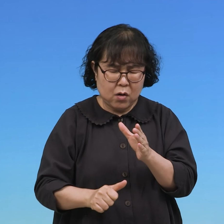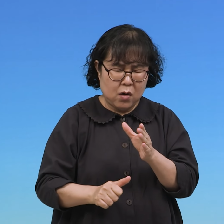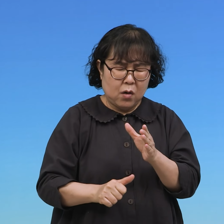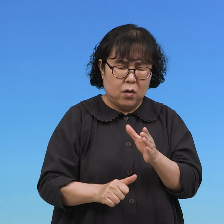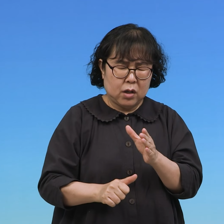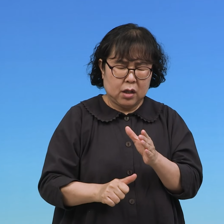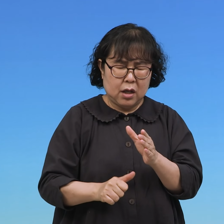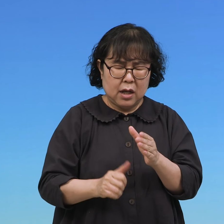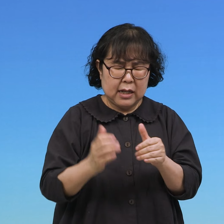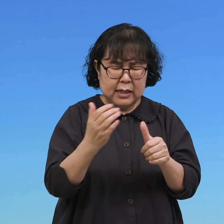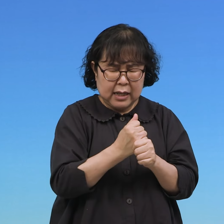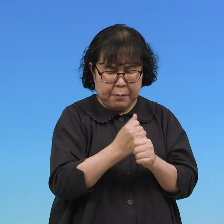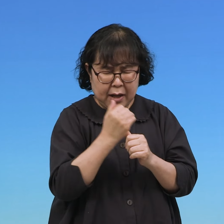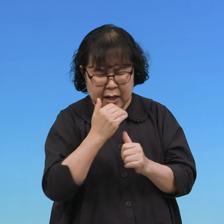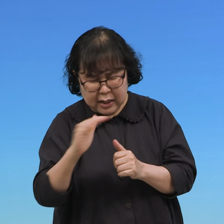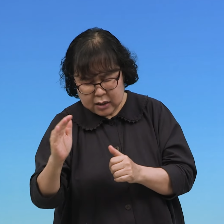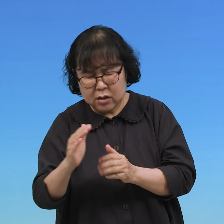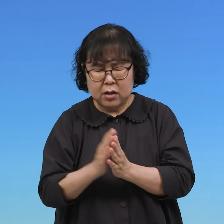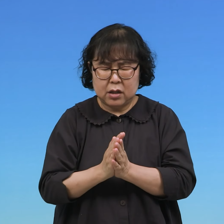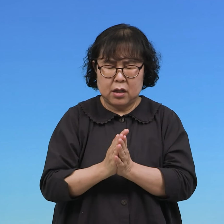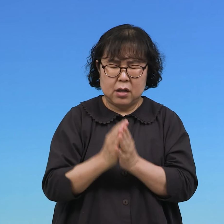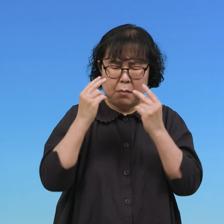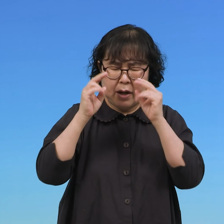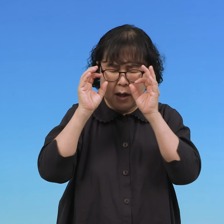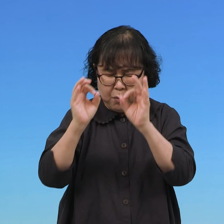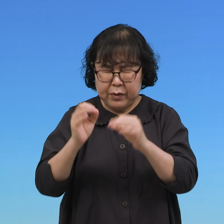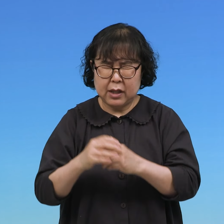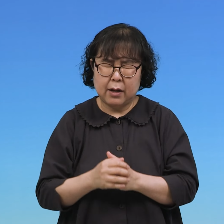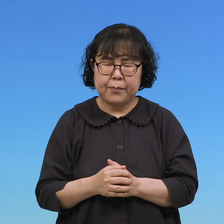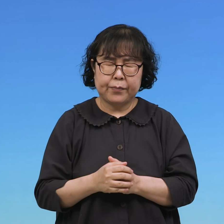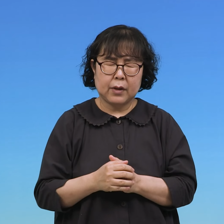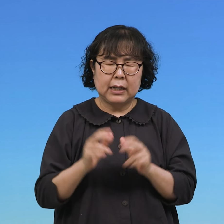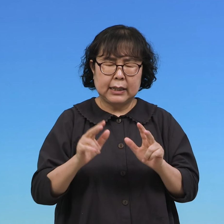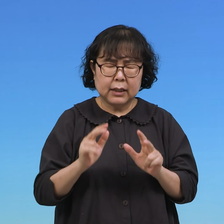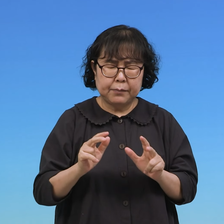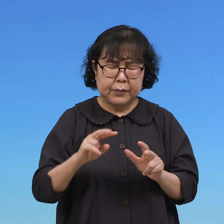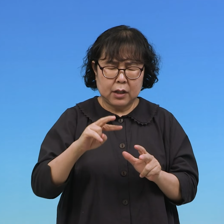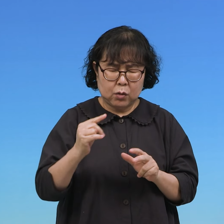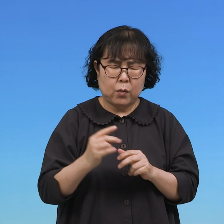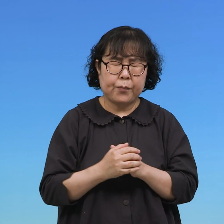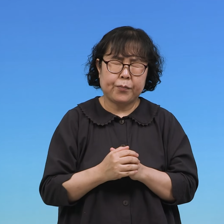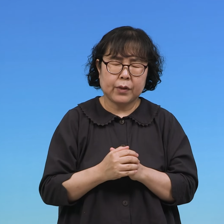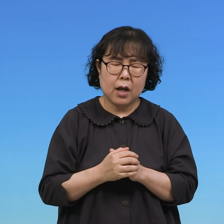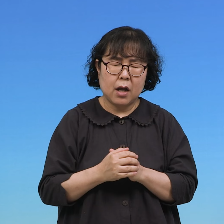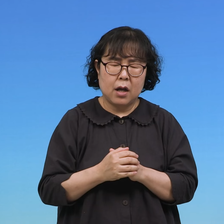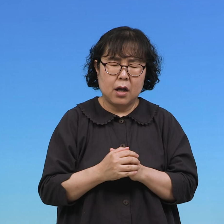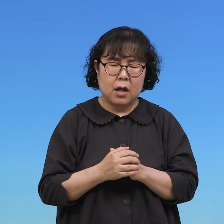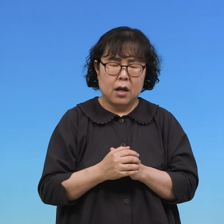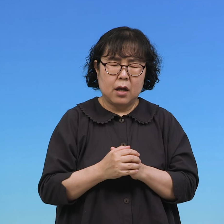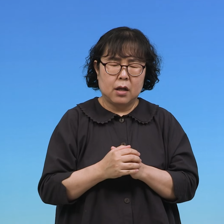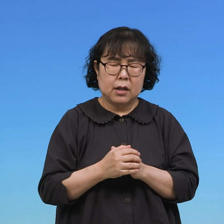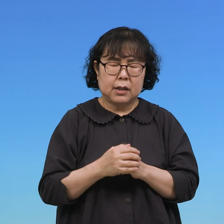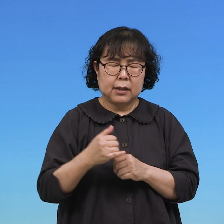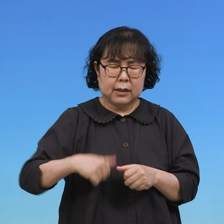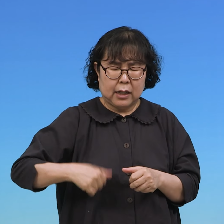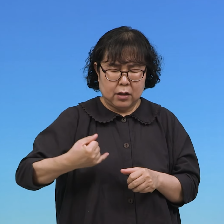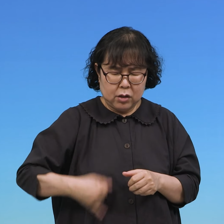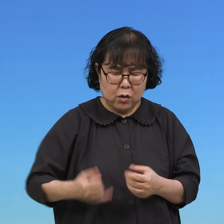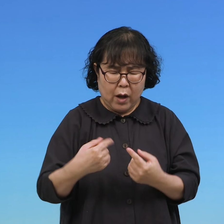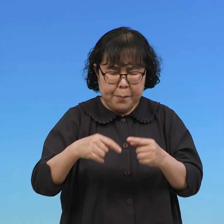지금 저희들이 아픈 마음으로 바라다 봅니다. 하나님, 지금이라도 머리를 맞대고 자녀들과 함께